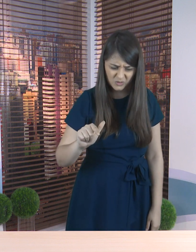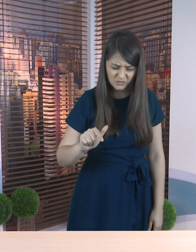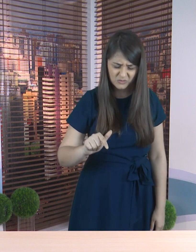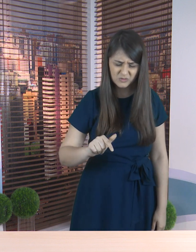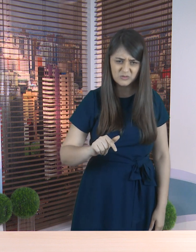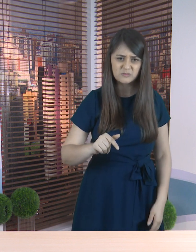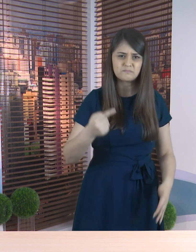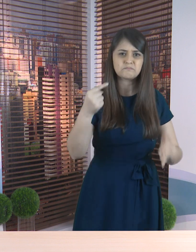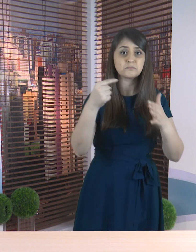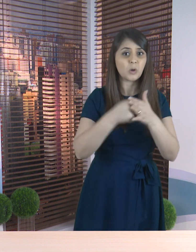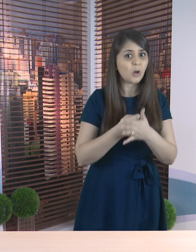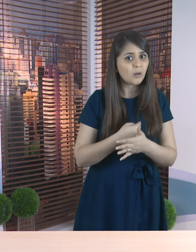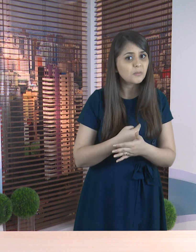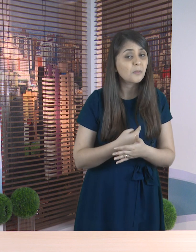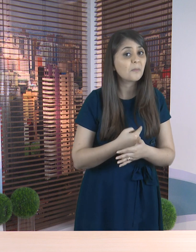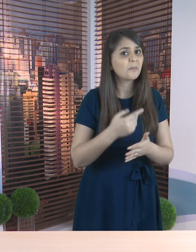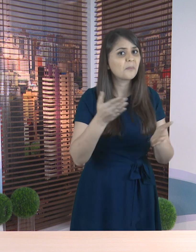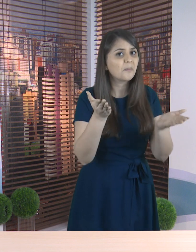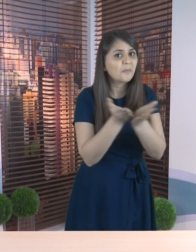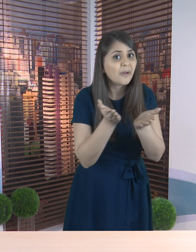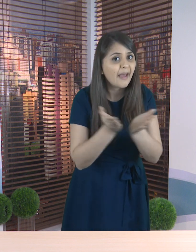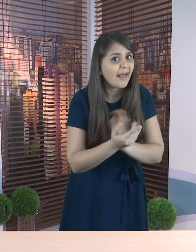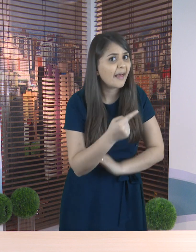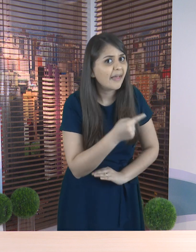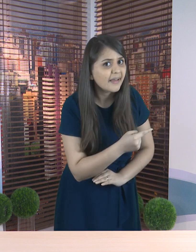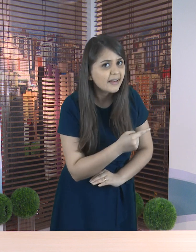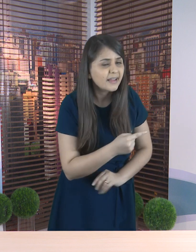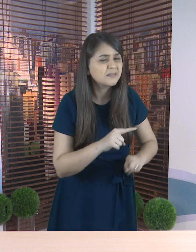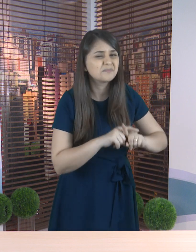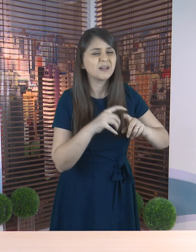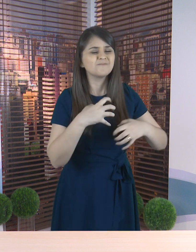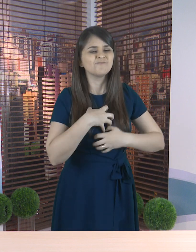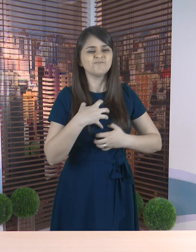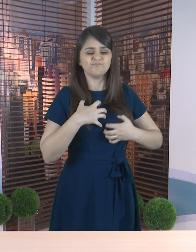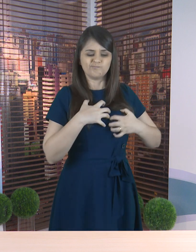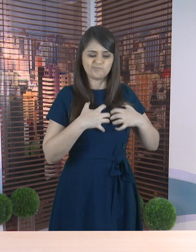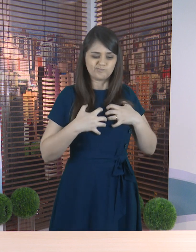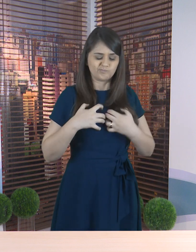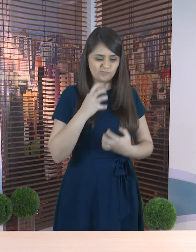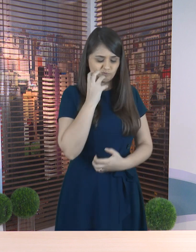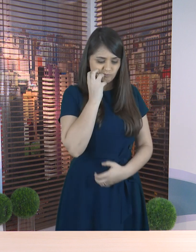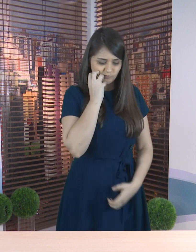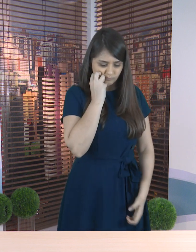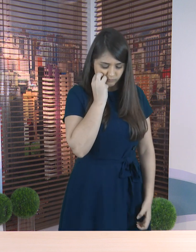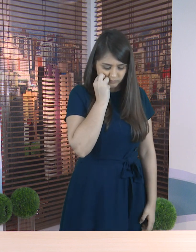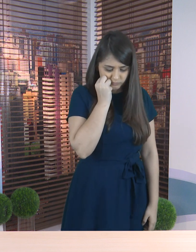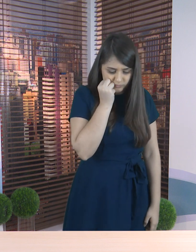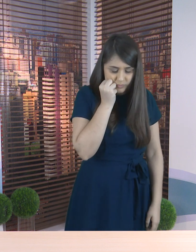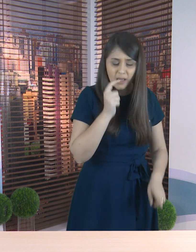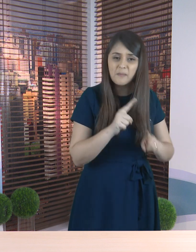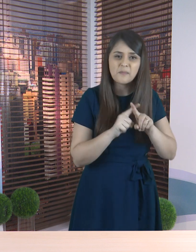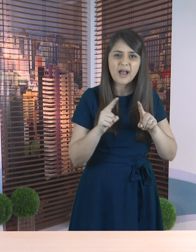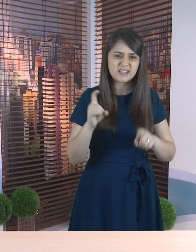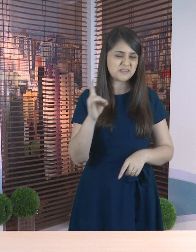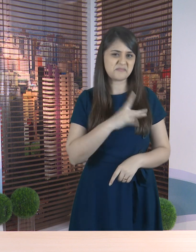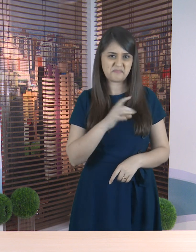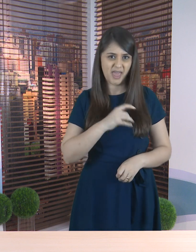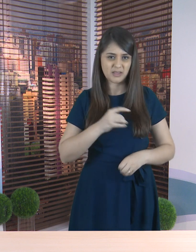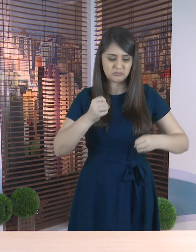verdadeira condição humana. Em síntese, esse bloco de nosso estudo mostra que Zofar tenta